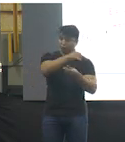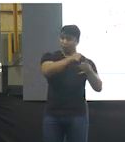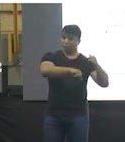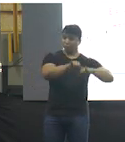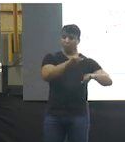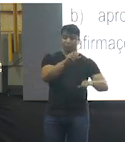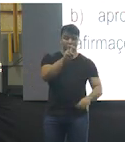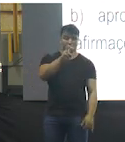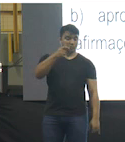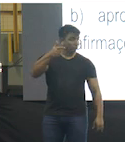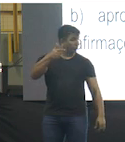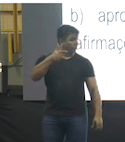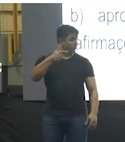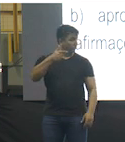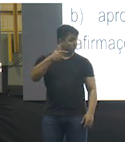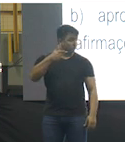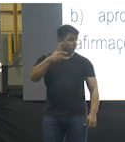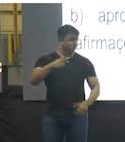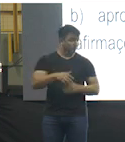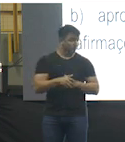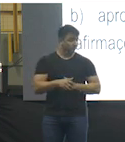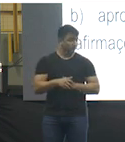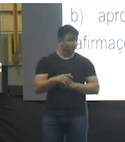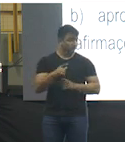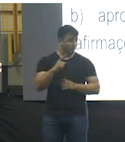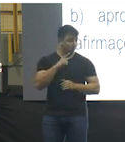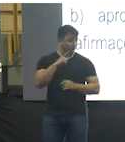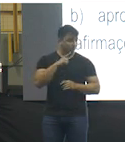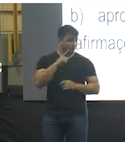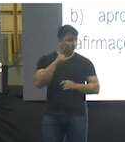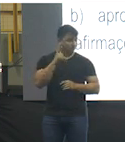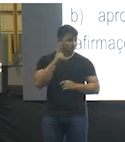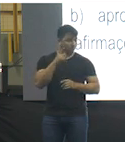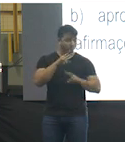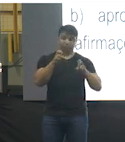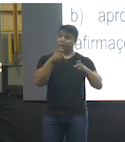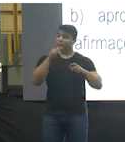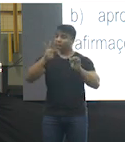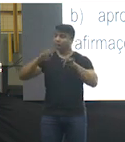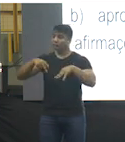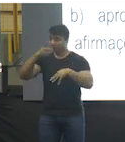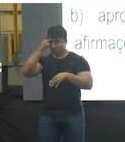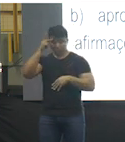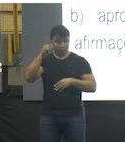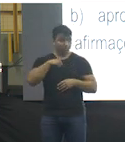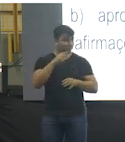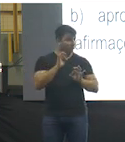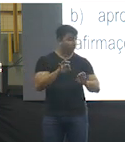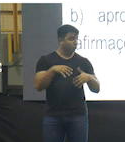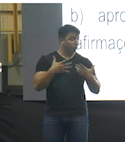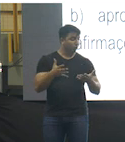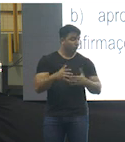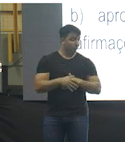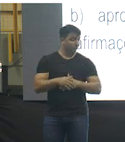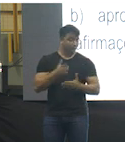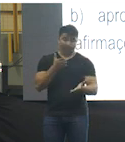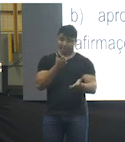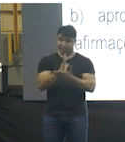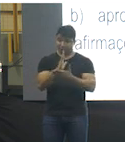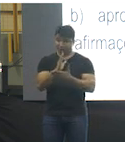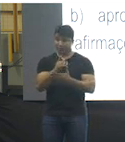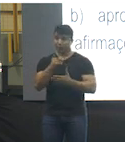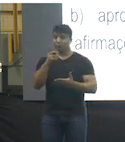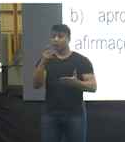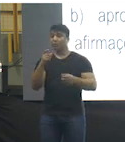de 52. Quanto à passagem para a etapa final da seleção, esse candidato foi... Galera, o candidato foi aprovado